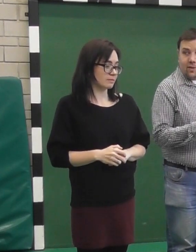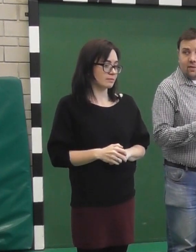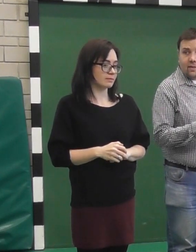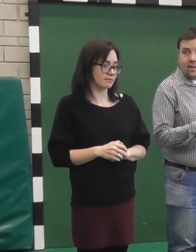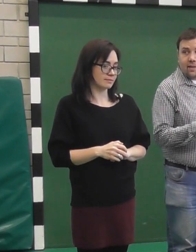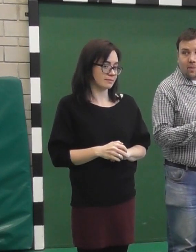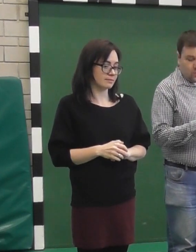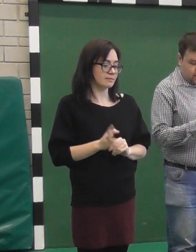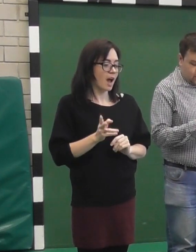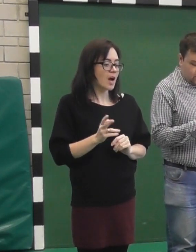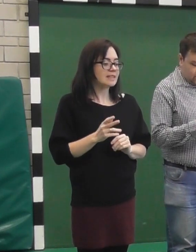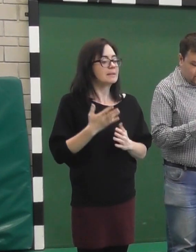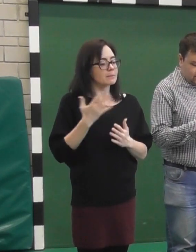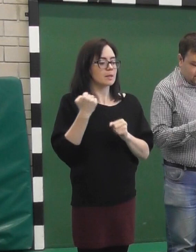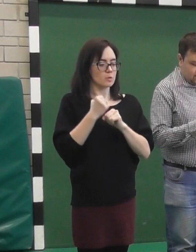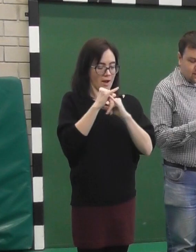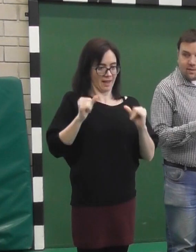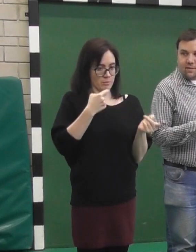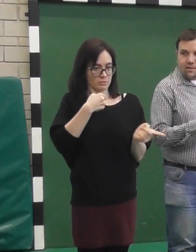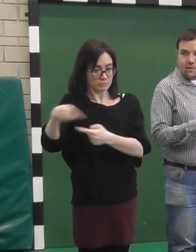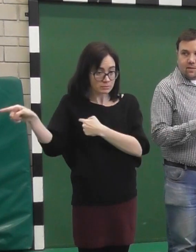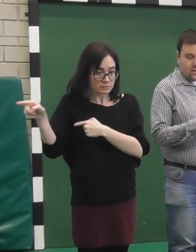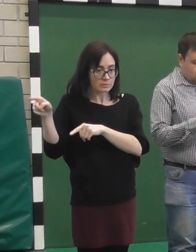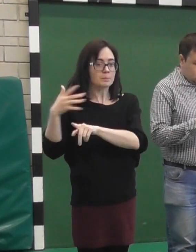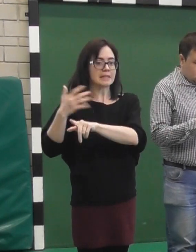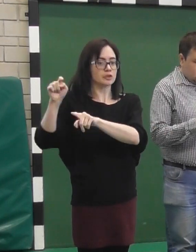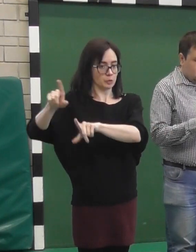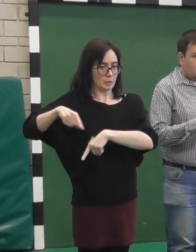túlélték a kegyetlen munkatáborokat.